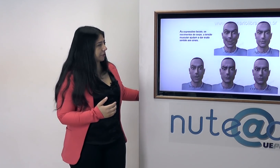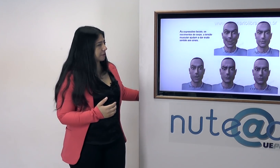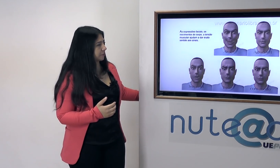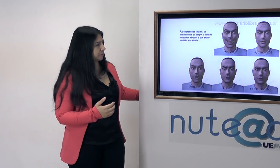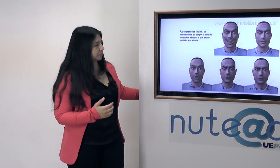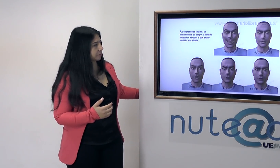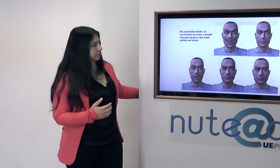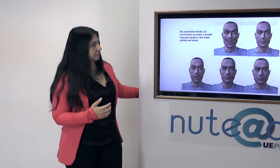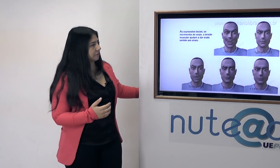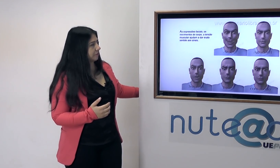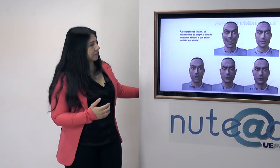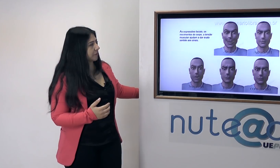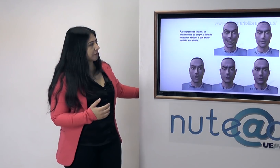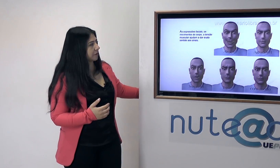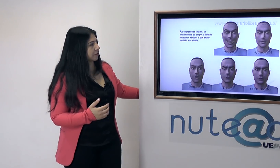sinais.